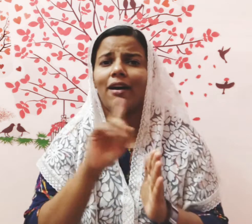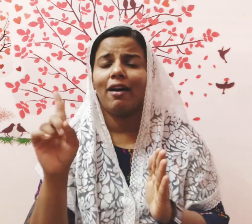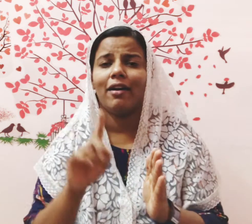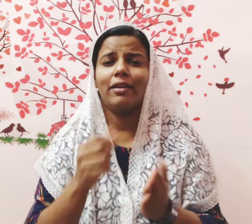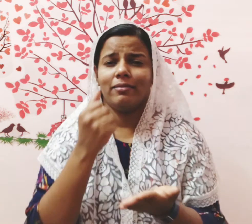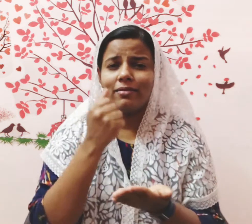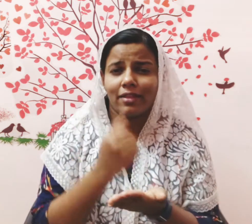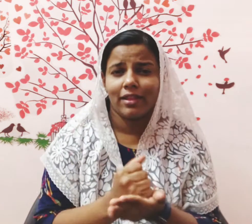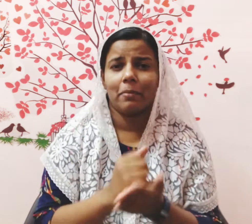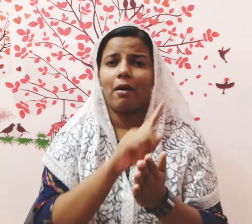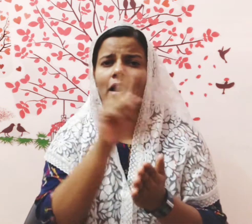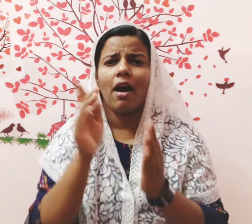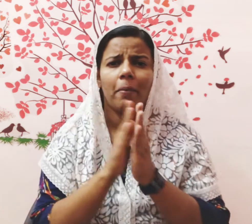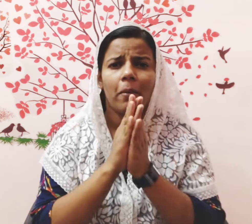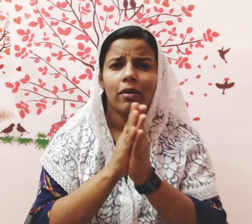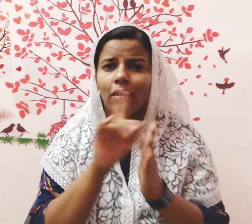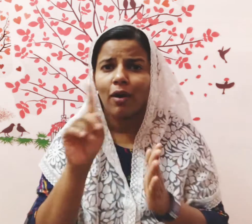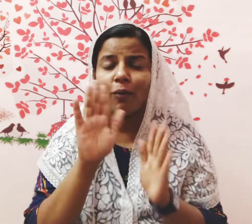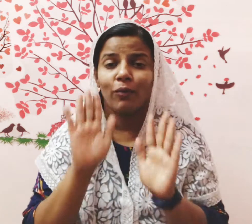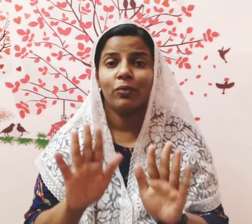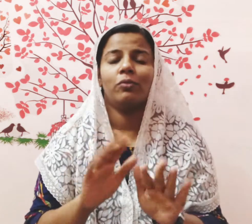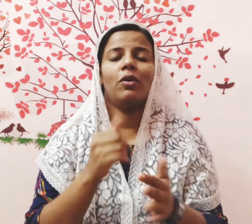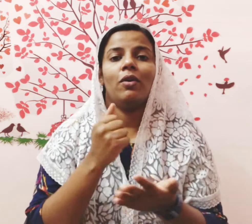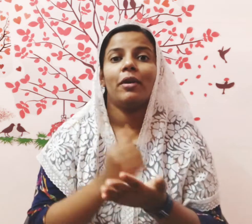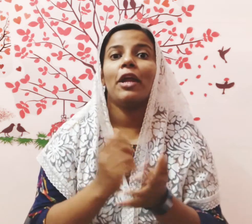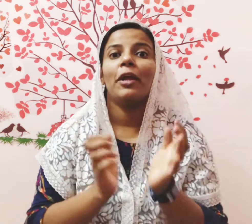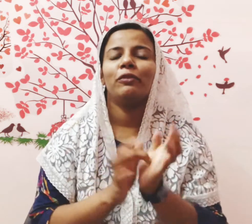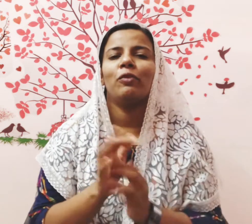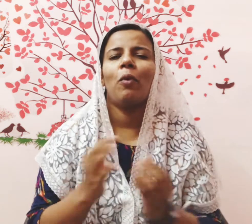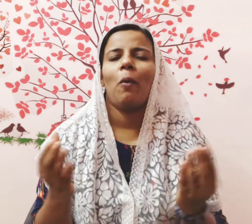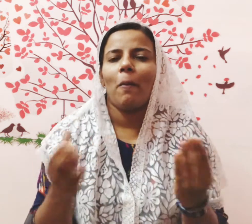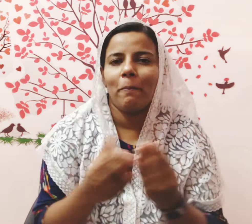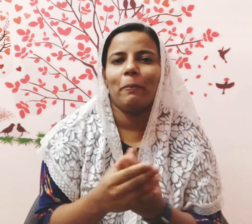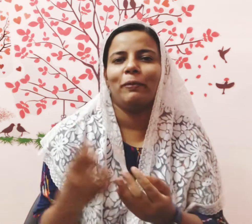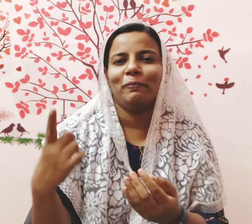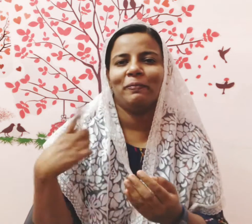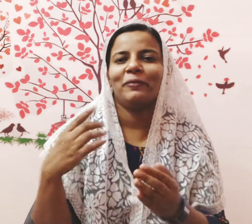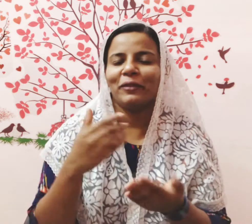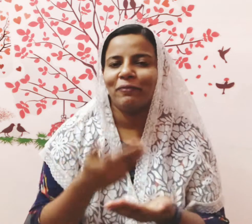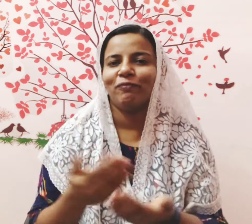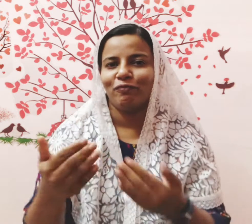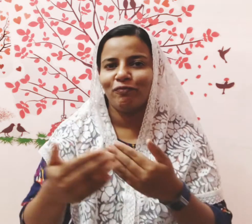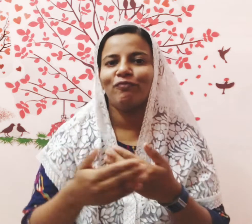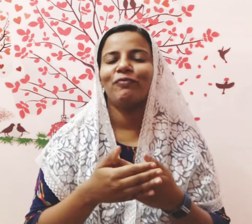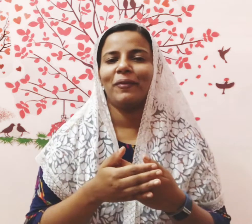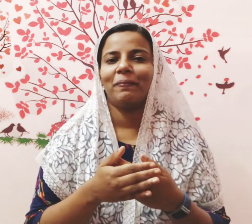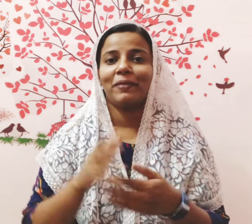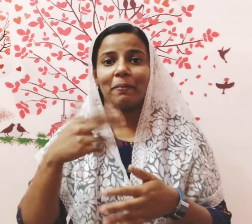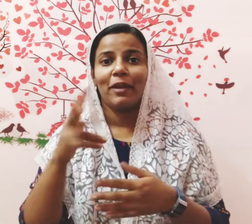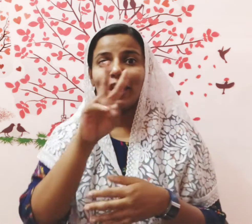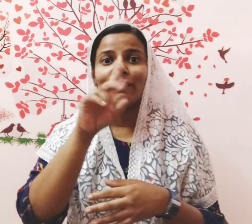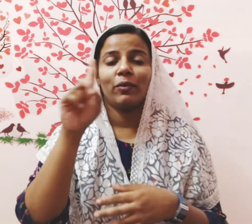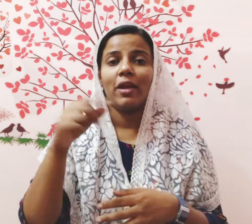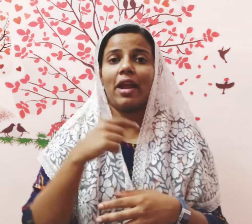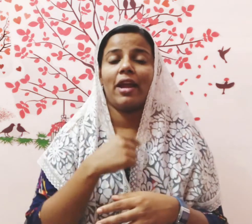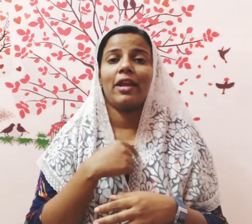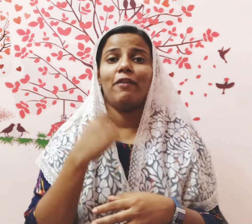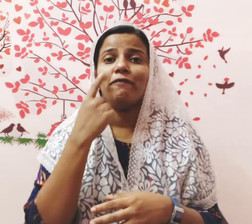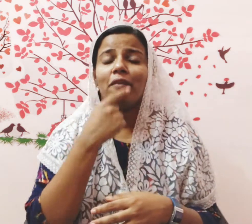ഏവർക്കും, സത്യമായി തന്നെ വിളിച്ചപേക്ഷിക്കുന്ന ഏവർക്കും സമീപസ്ഥനാകുന്നു. ഹല്ലേലൂയ. 21 പറയുന്നു, എൻ്റെ വായ്